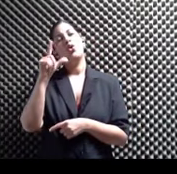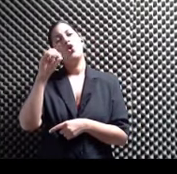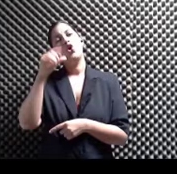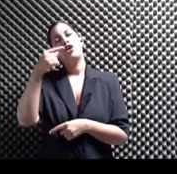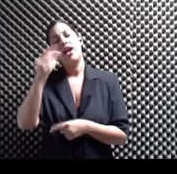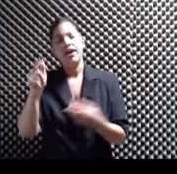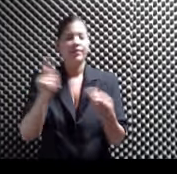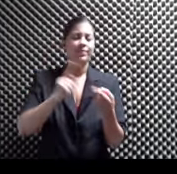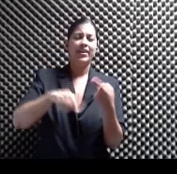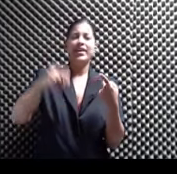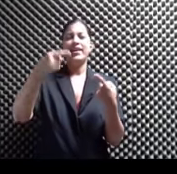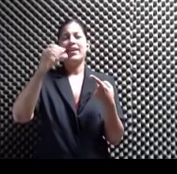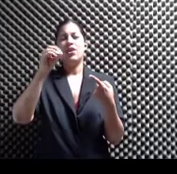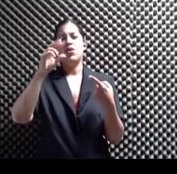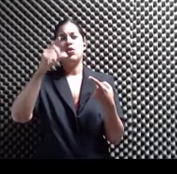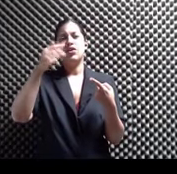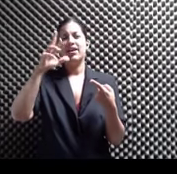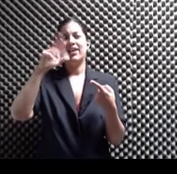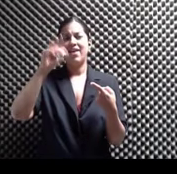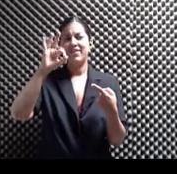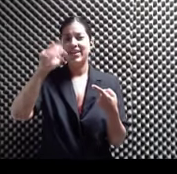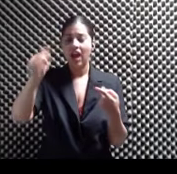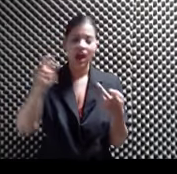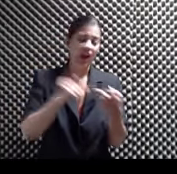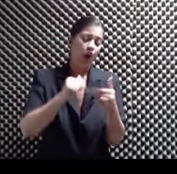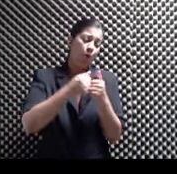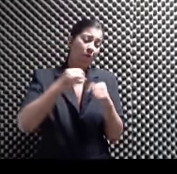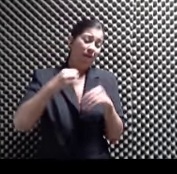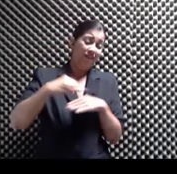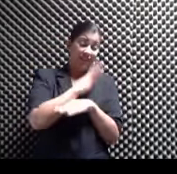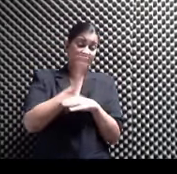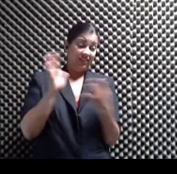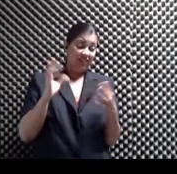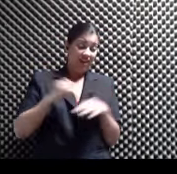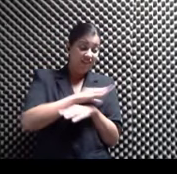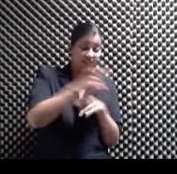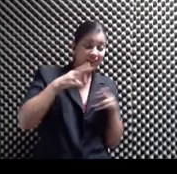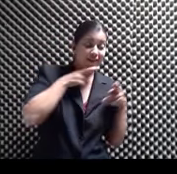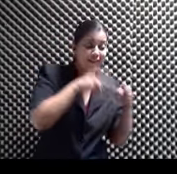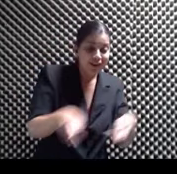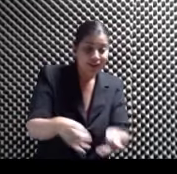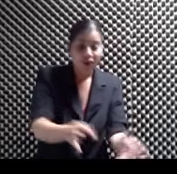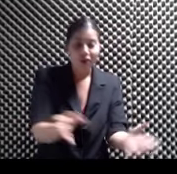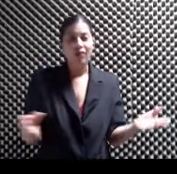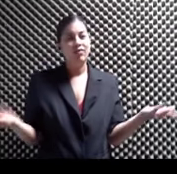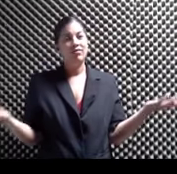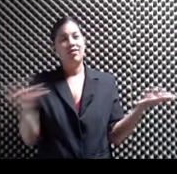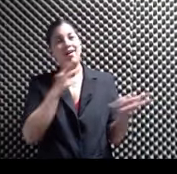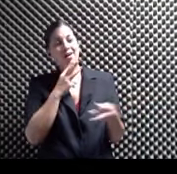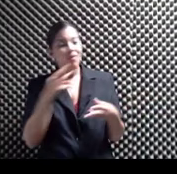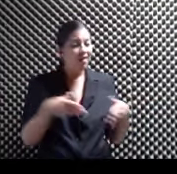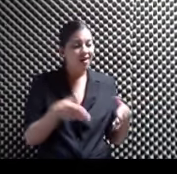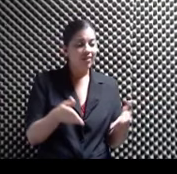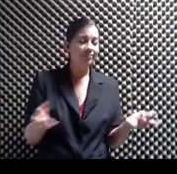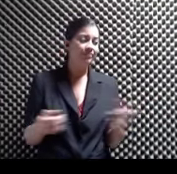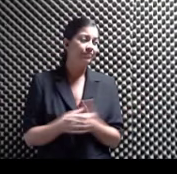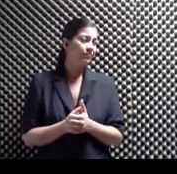con la geografía, el daño que nos estamos haciendo a nuestros ríos, a los cauces. Y es una persona que no